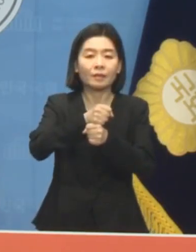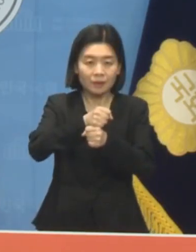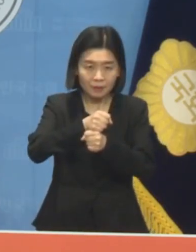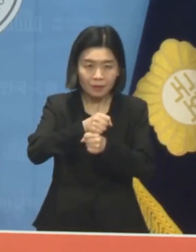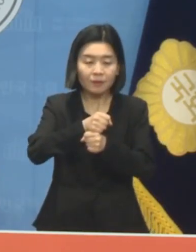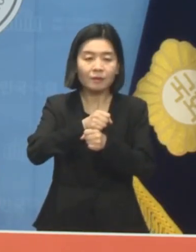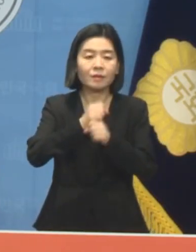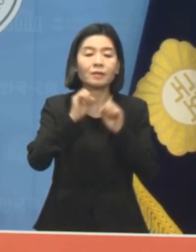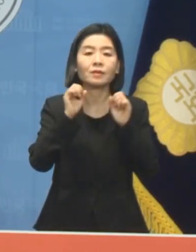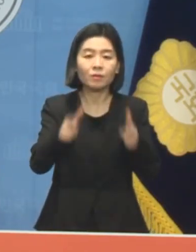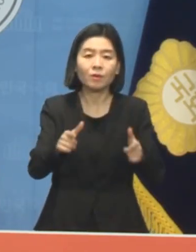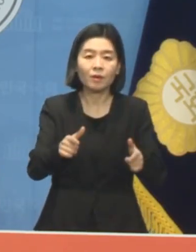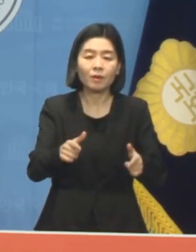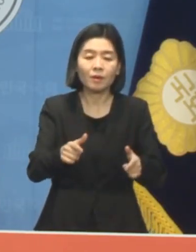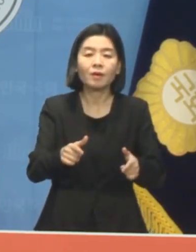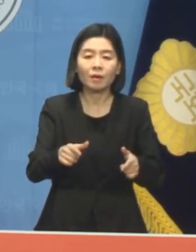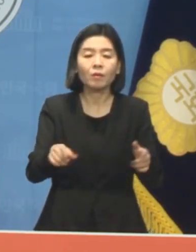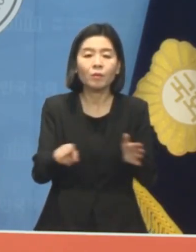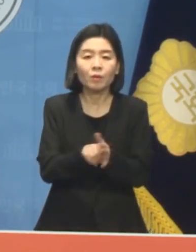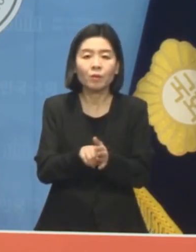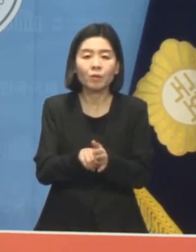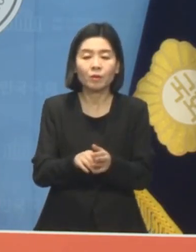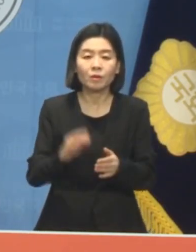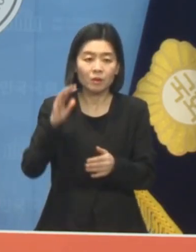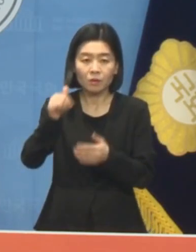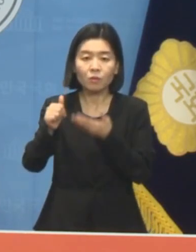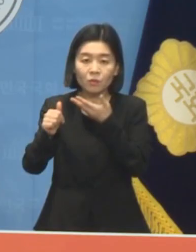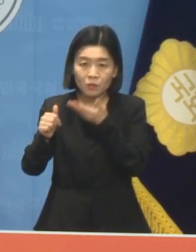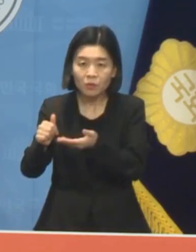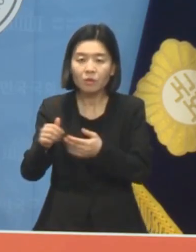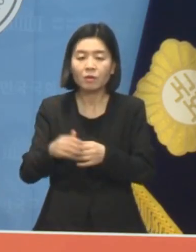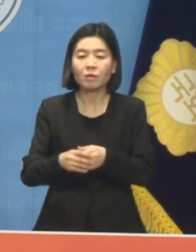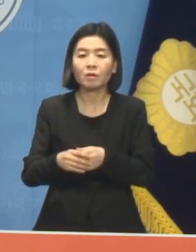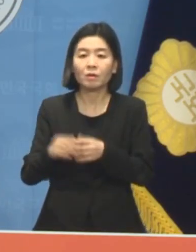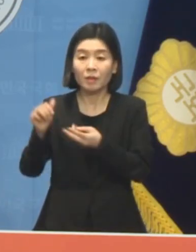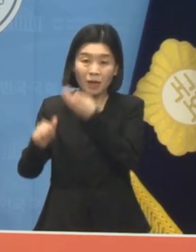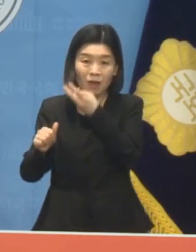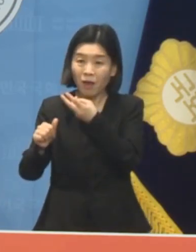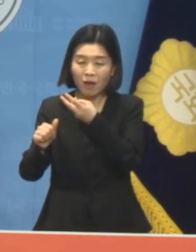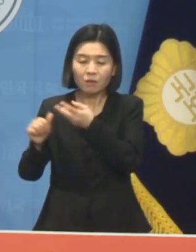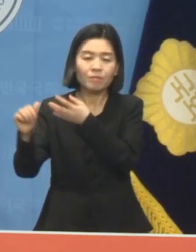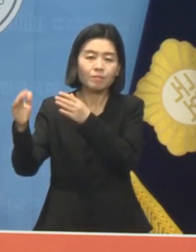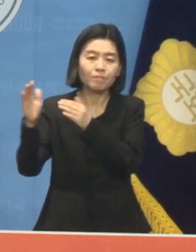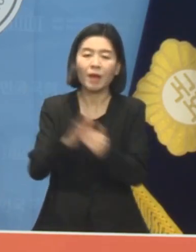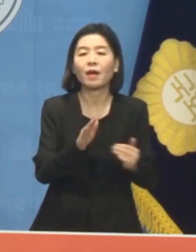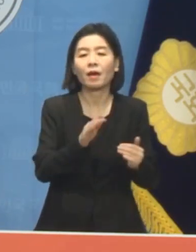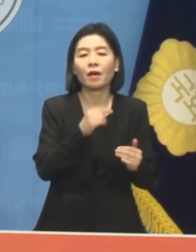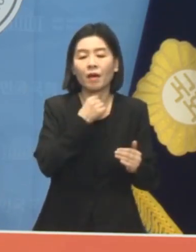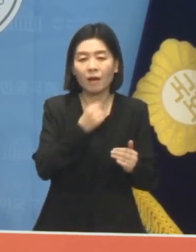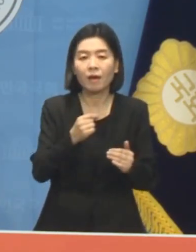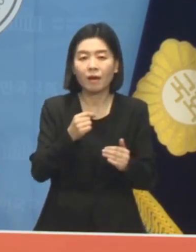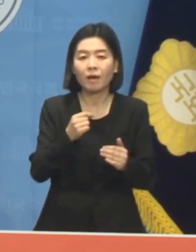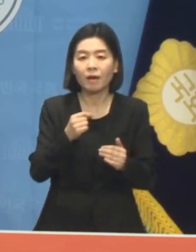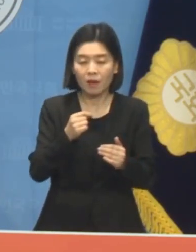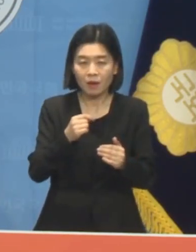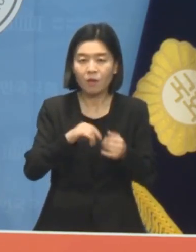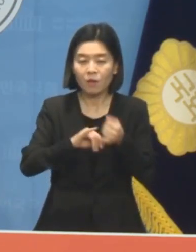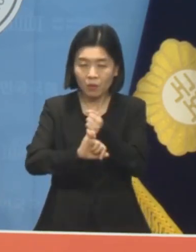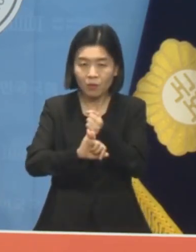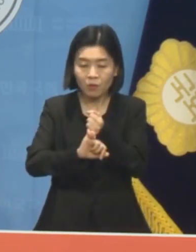되리라 믿습니다. 대통령은 반드시 기각되어야 하고 탄핵 기각되어야